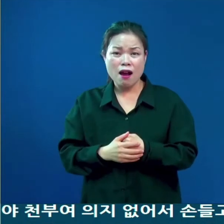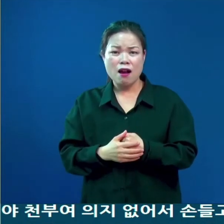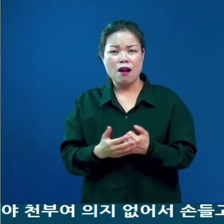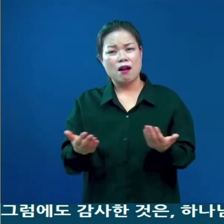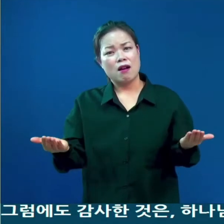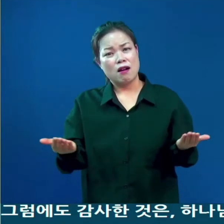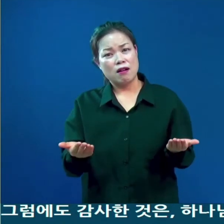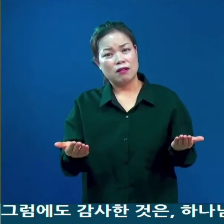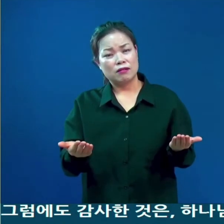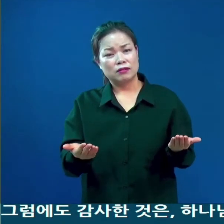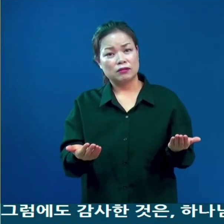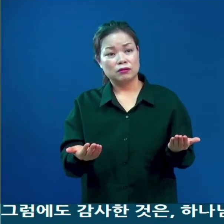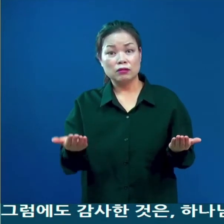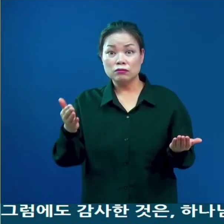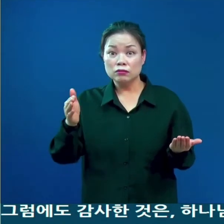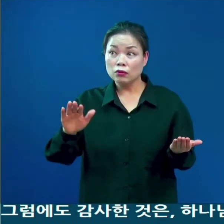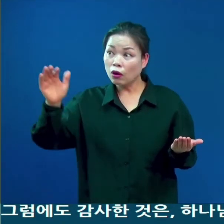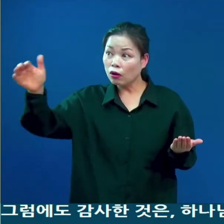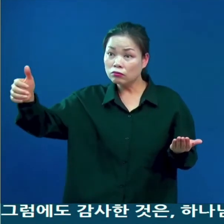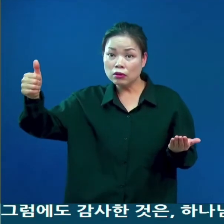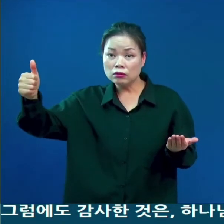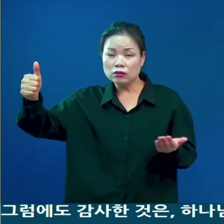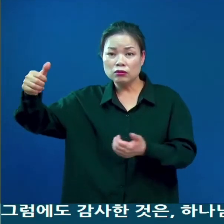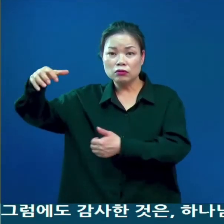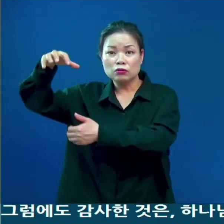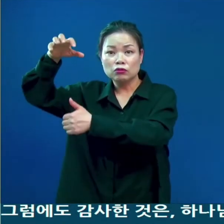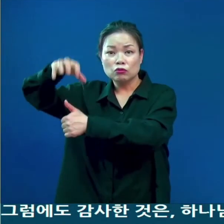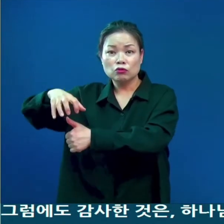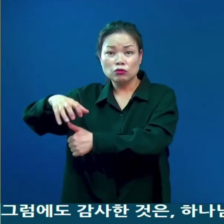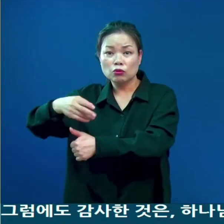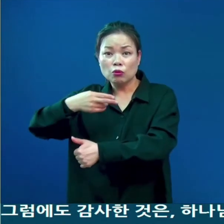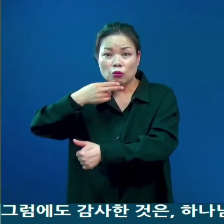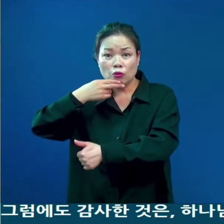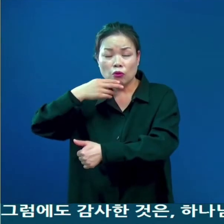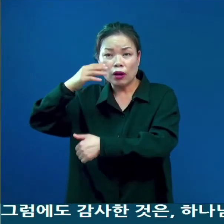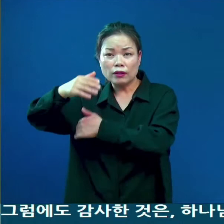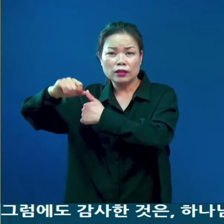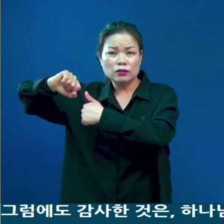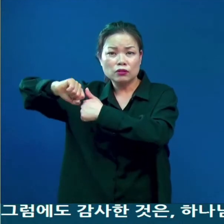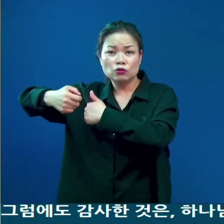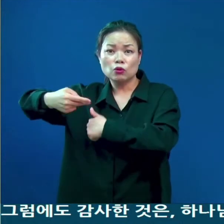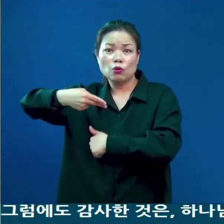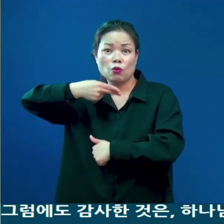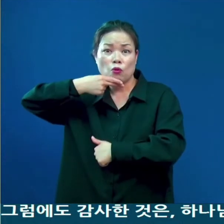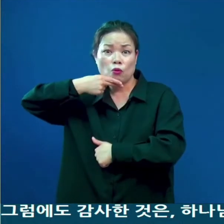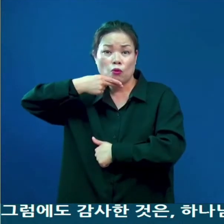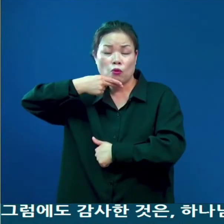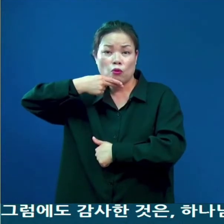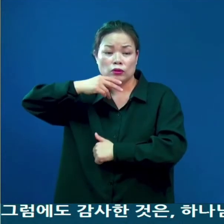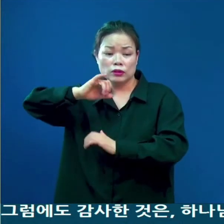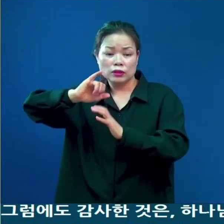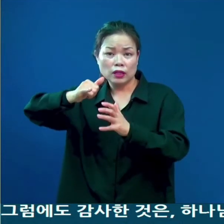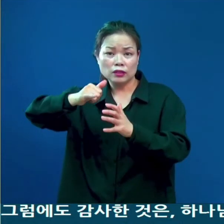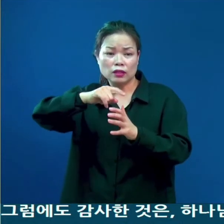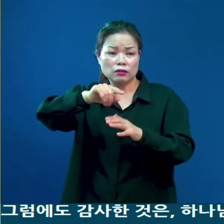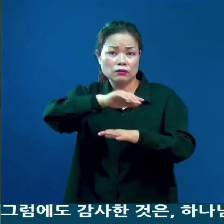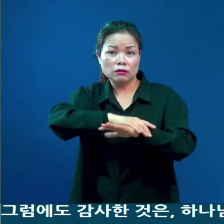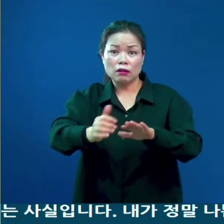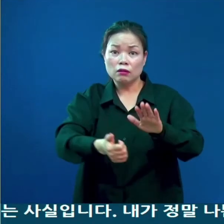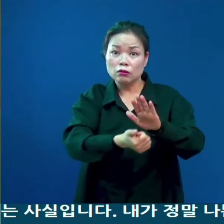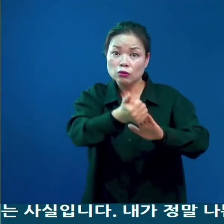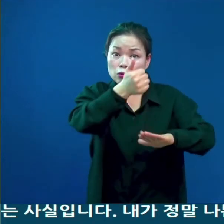일이라 이것을 했는데도 하나님이 나를 누르시지도 않고 하나님이 나를 징계하시지도 않고 내가 세상적으로 점점 더 잘